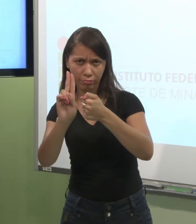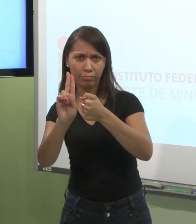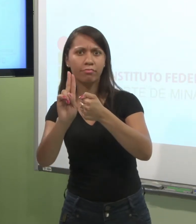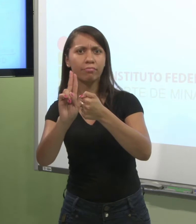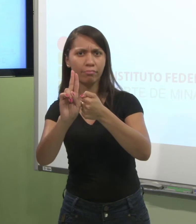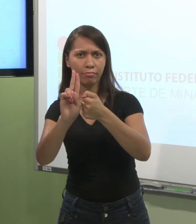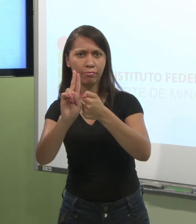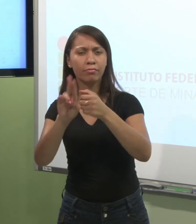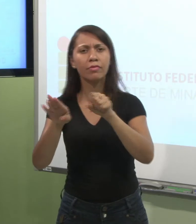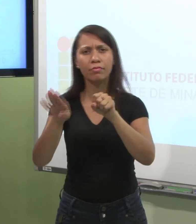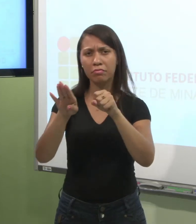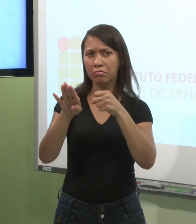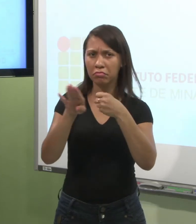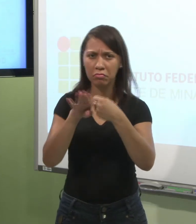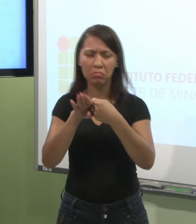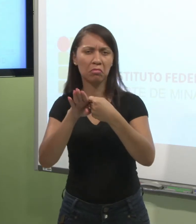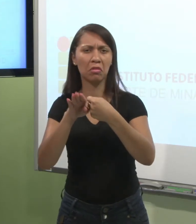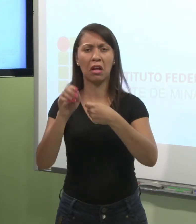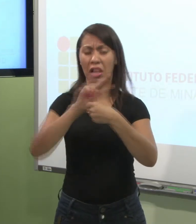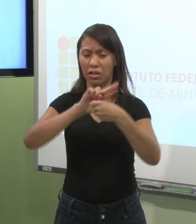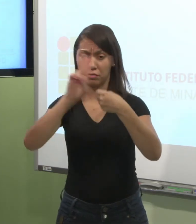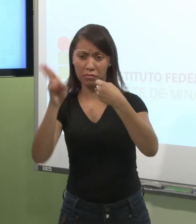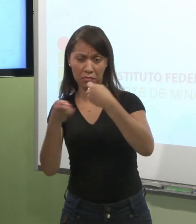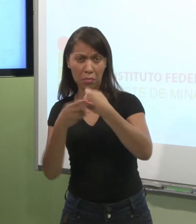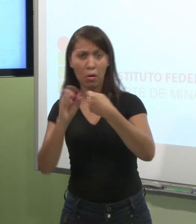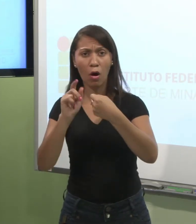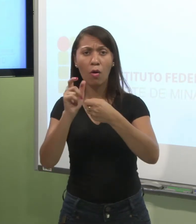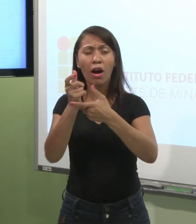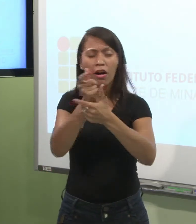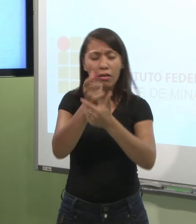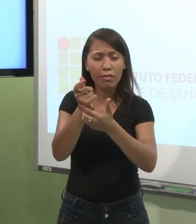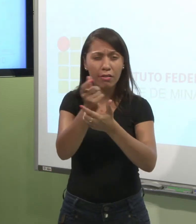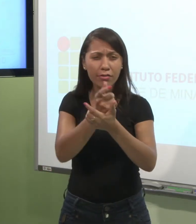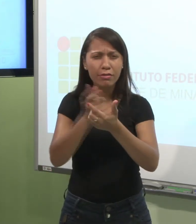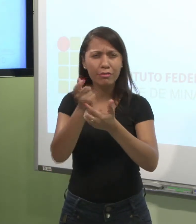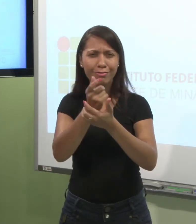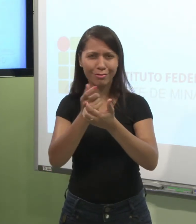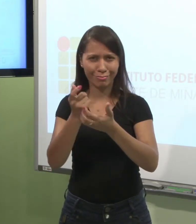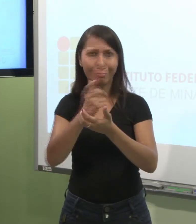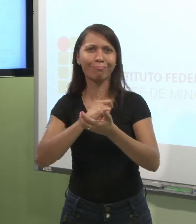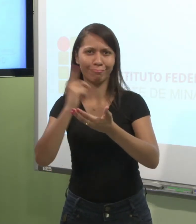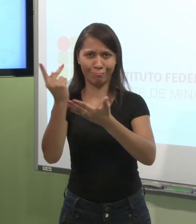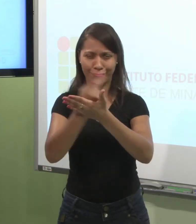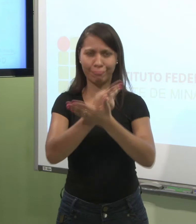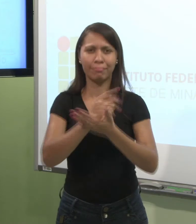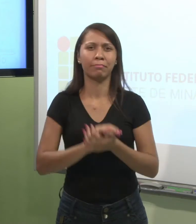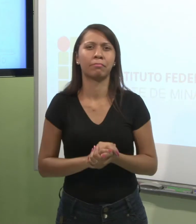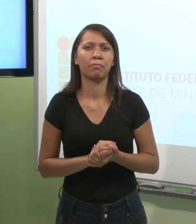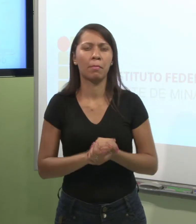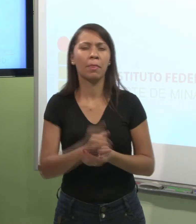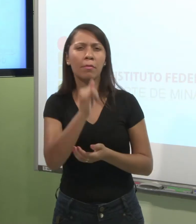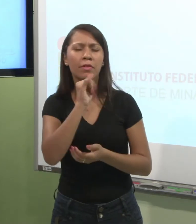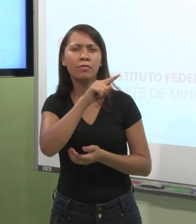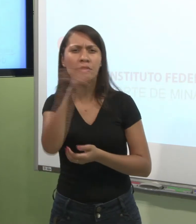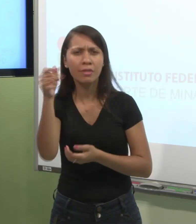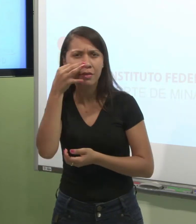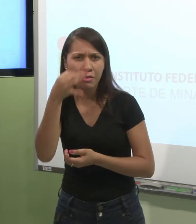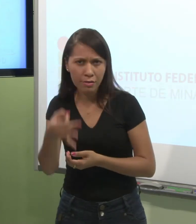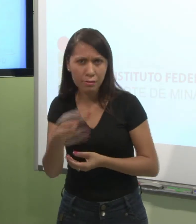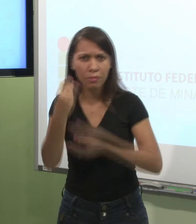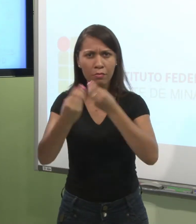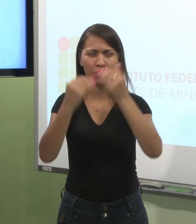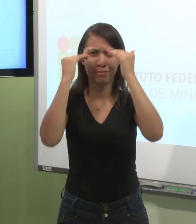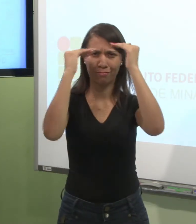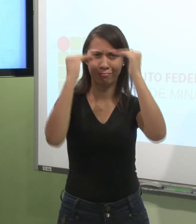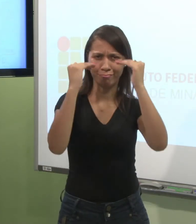nome, substantivo, adjetivo ou advérbio, e um complemento, que sempre vem regido de preposição. Observem a